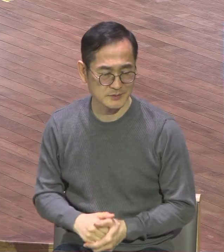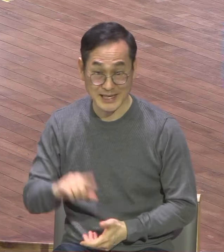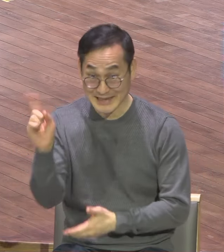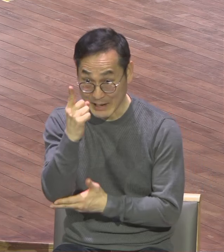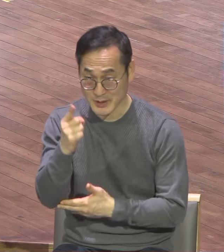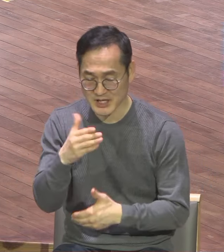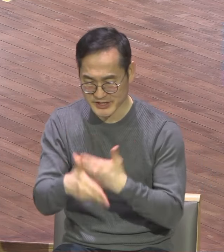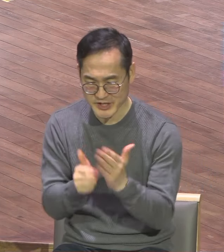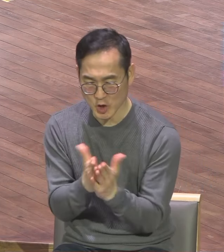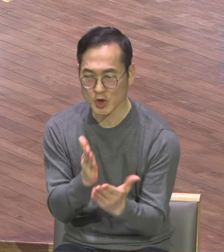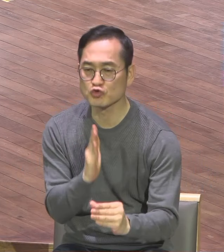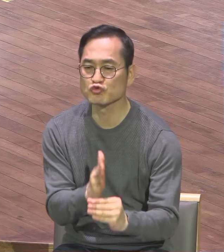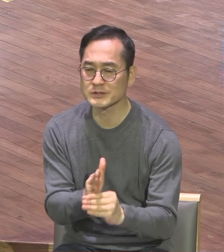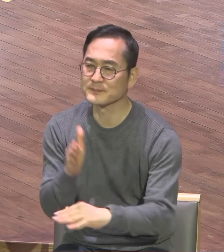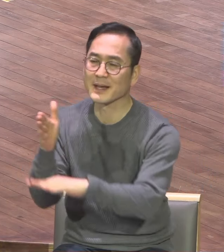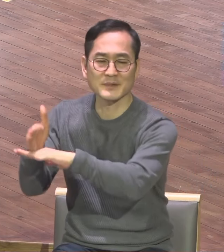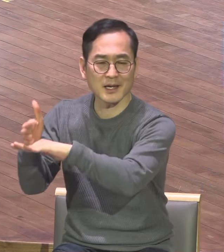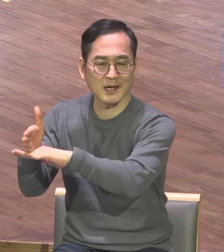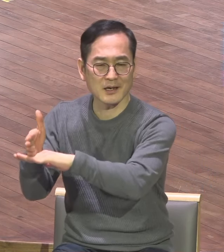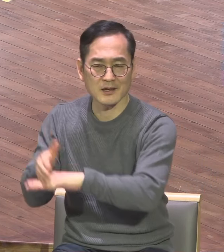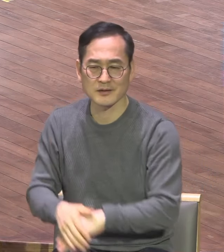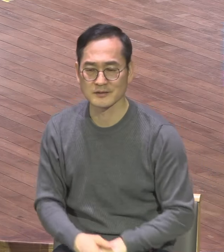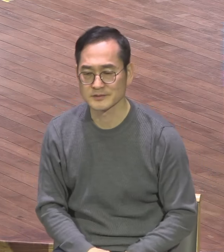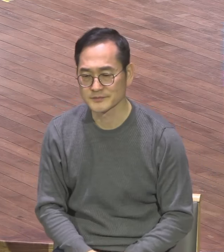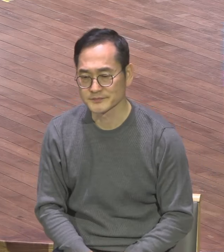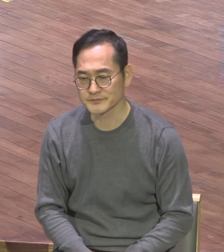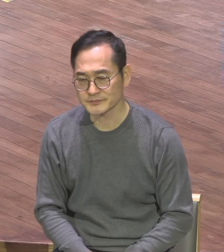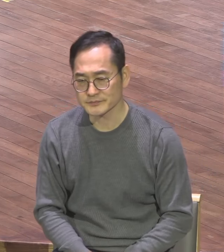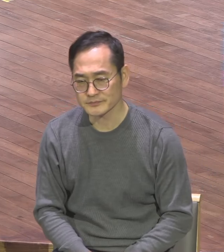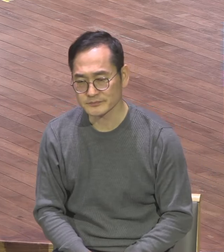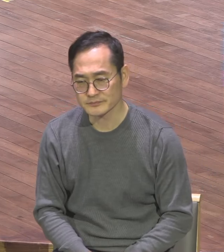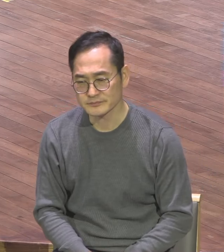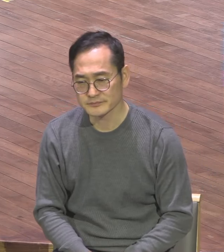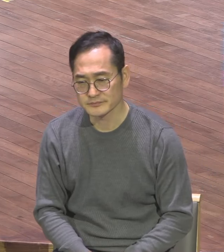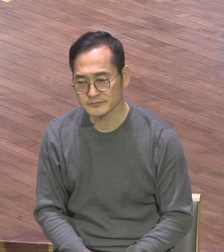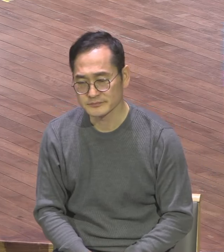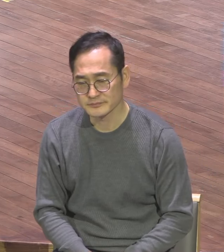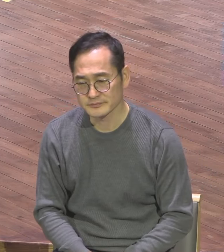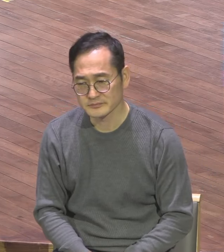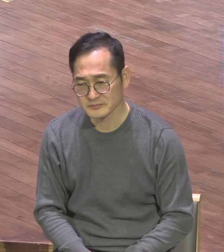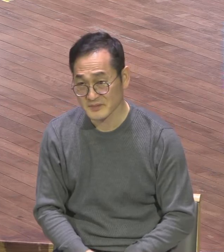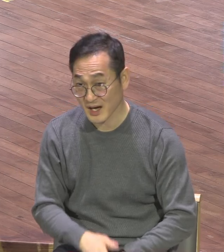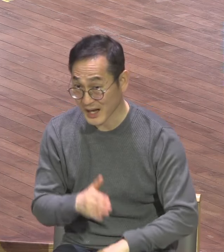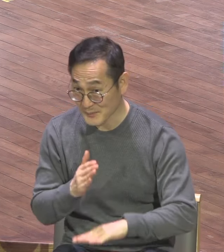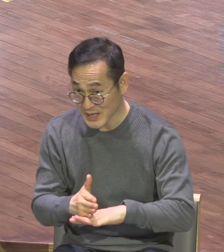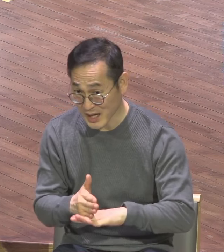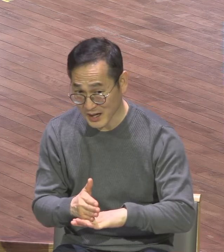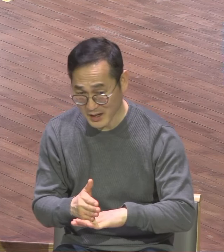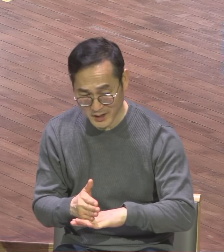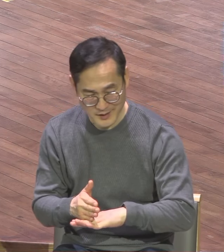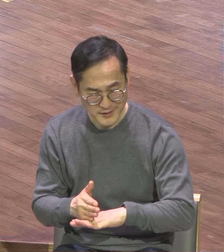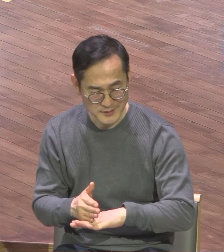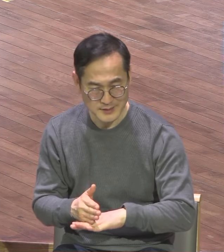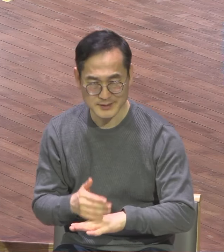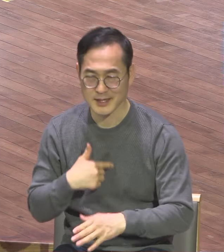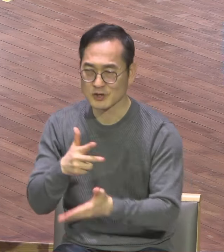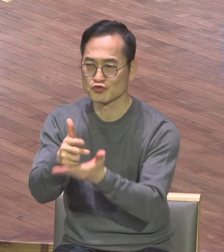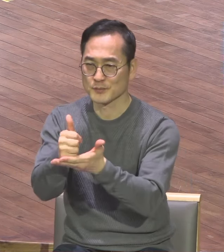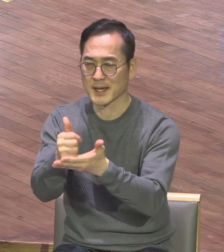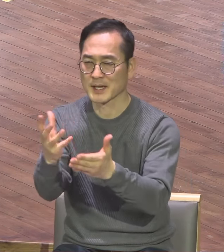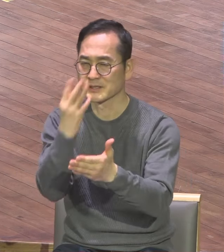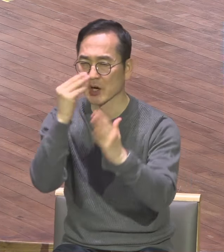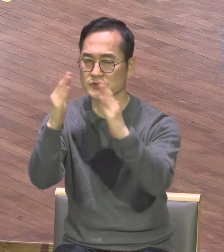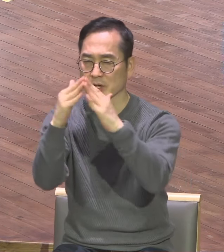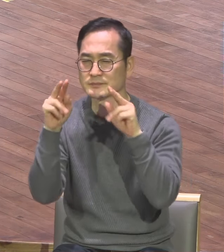주의 말씀 중심의 감사였어요. 차원이 다르죠. 이 감사라는 게 내가 주의 성전을 향하여